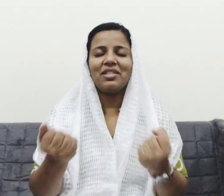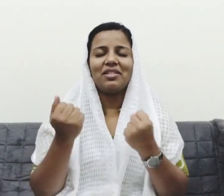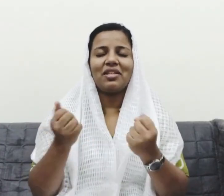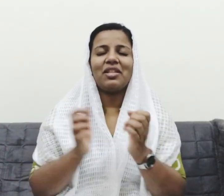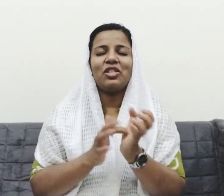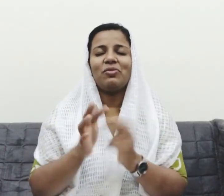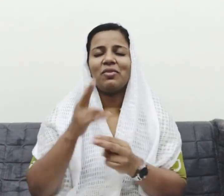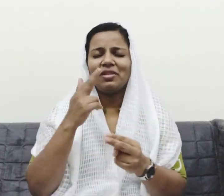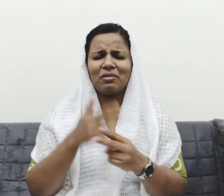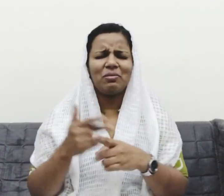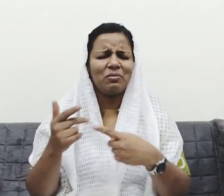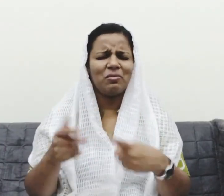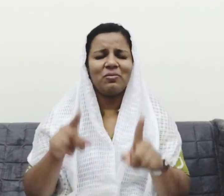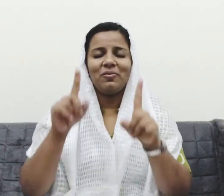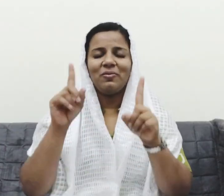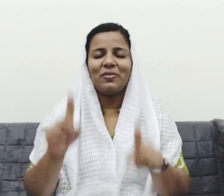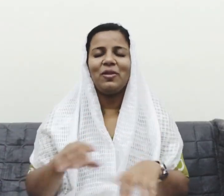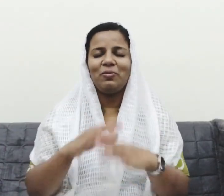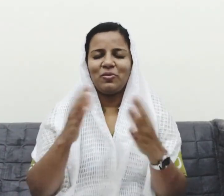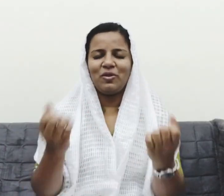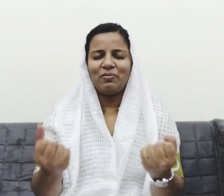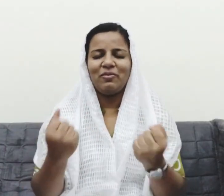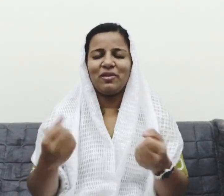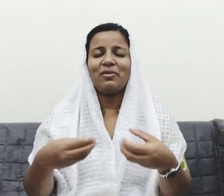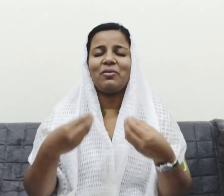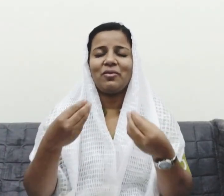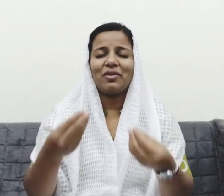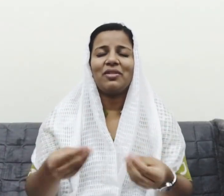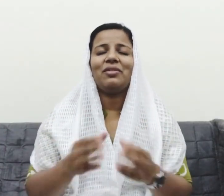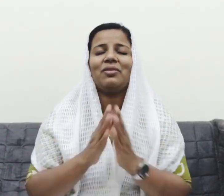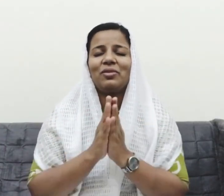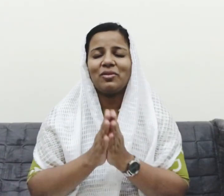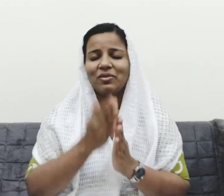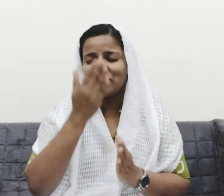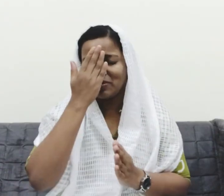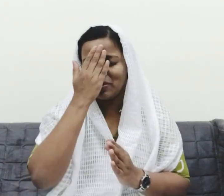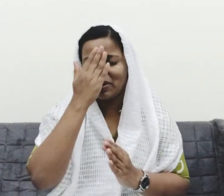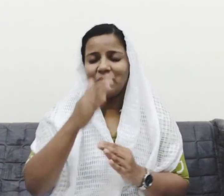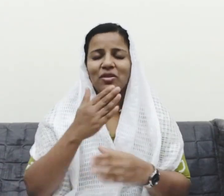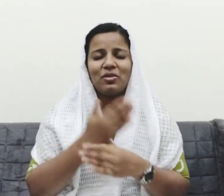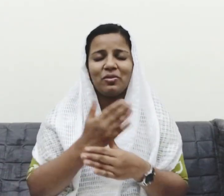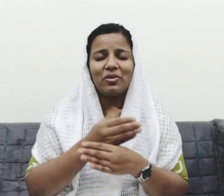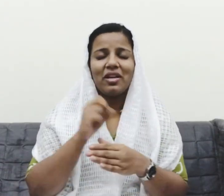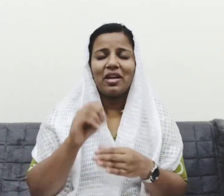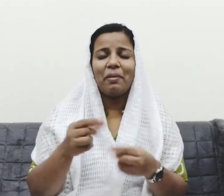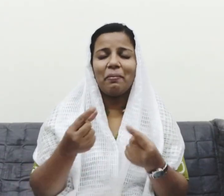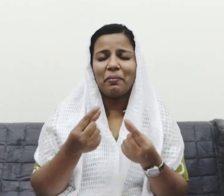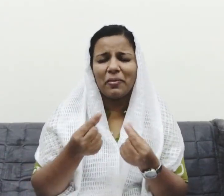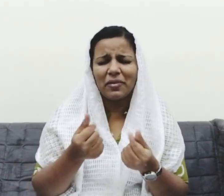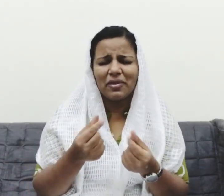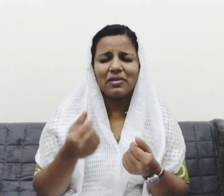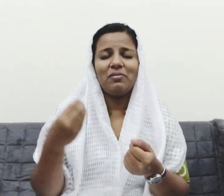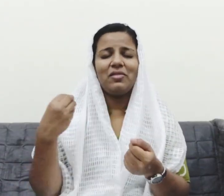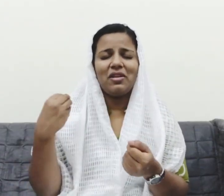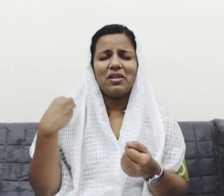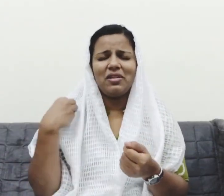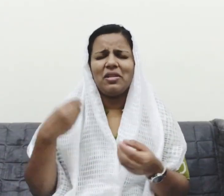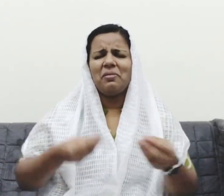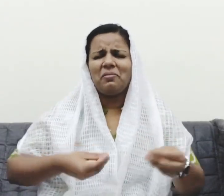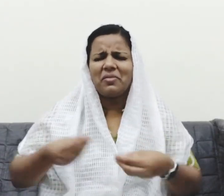യേശുവിന്റെ നാമത്തിൽ നിർവീര്യമായി പോകട്ടെ. പൂർണ്ണ ആരോഗ്യത്തിലേക്ക് തന്നെ കുഞ്ഞുങ്ങളെ കൊണ്ടുവരുന്നതിനായിട്ട് സ്തോത്രം. ജോലിയില്ലാതെ സാമ്പത്തിക ബുദ്ധിമുട്ടിലൂടെ ബിസിനസ്സിലൊക്കെ